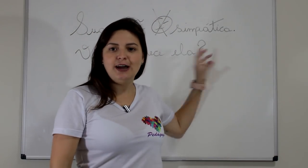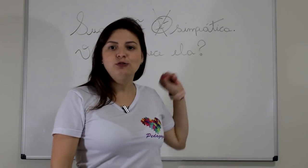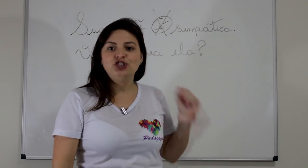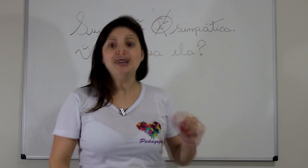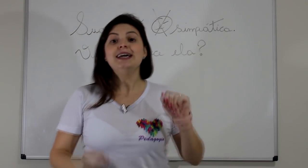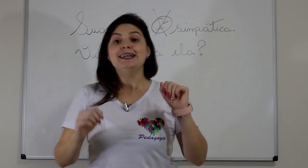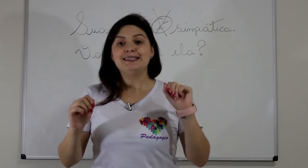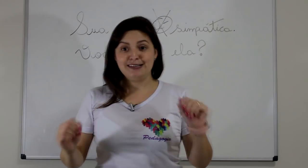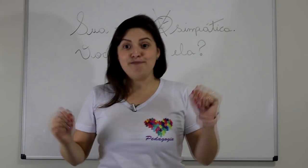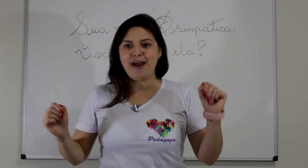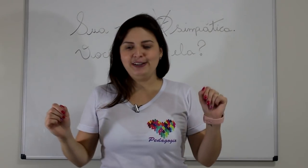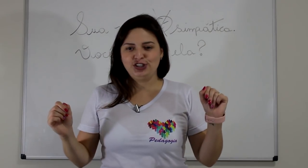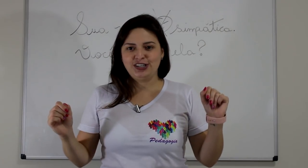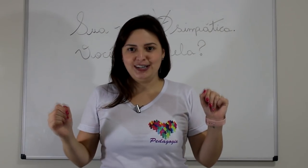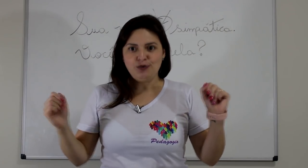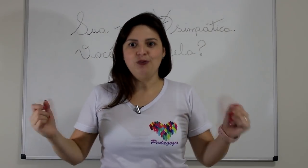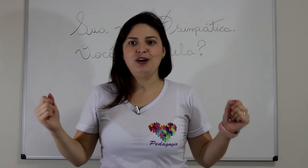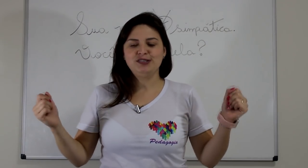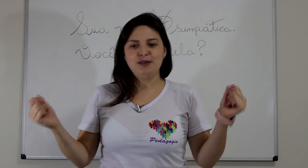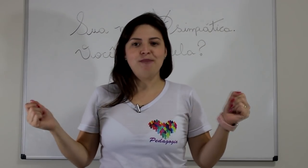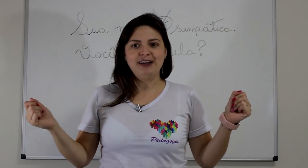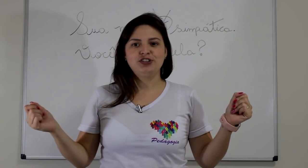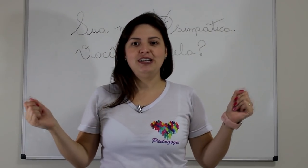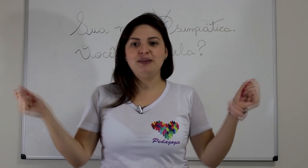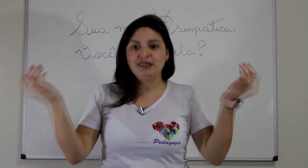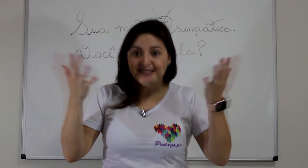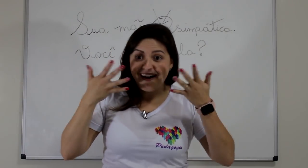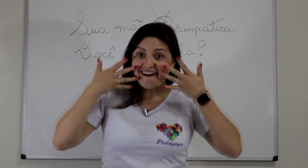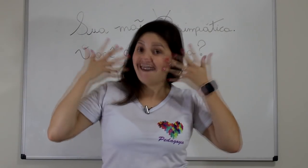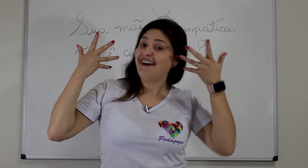sinal de simpática. E qual que é o simpática em Libras?